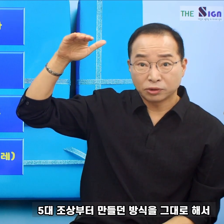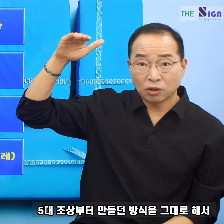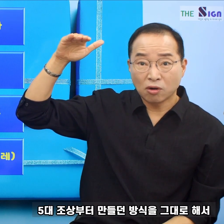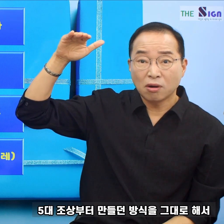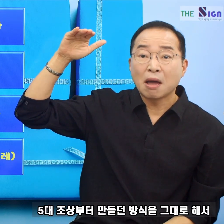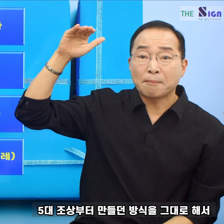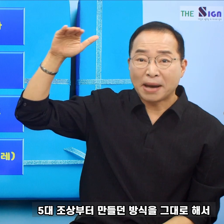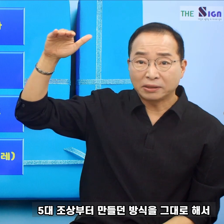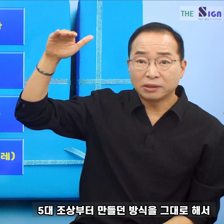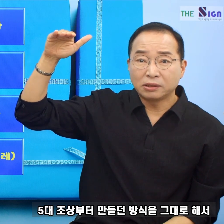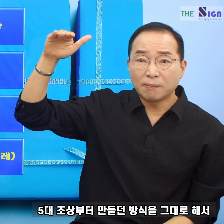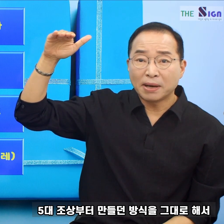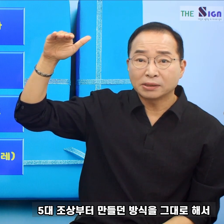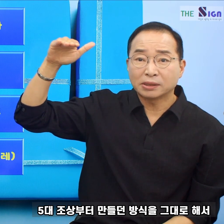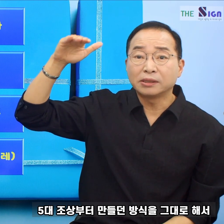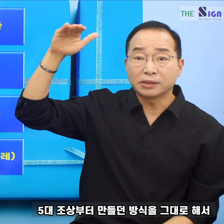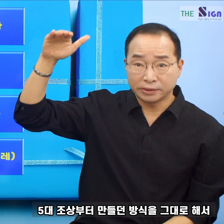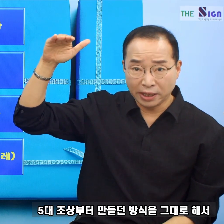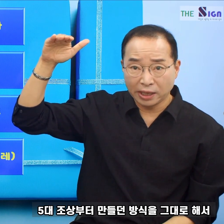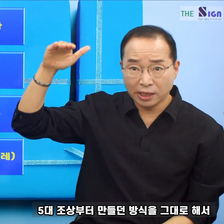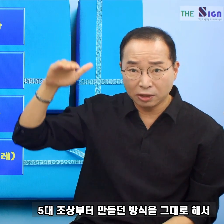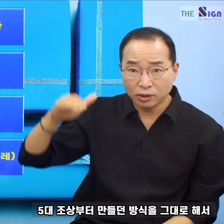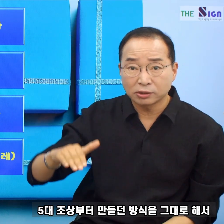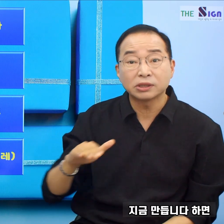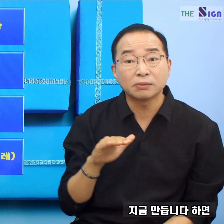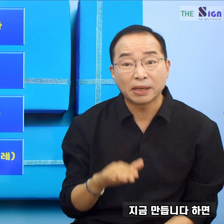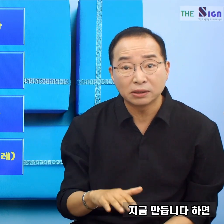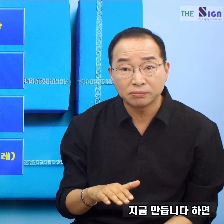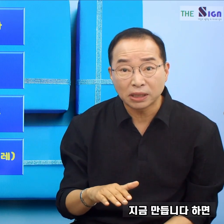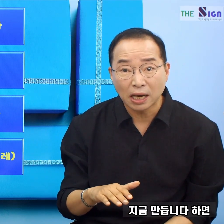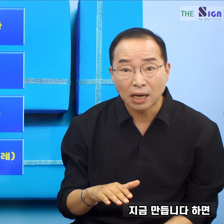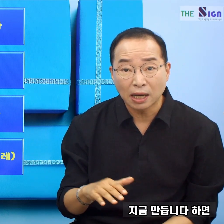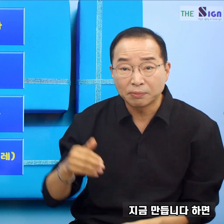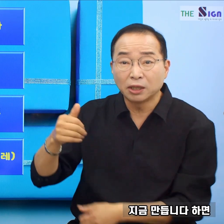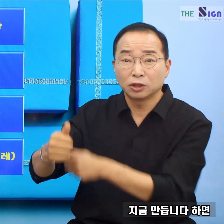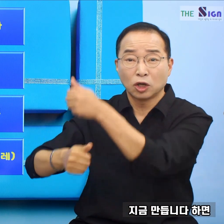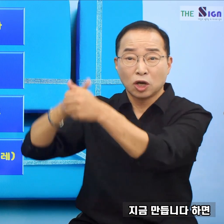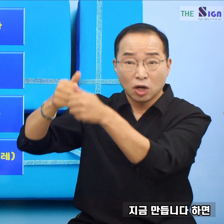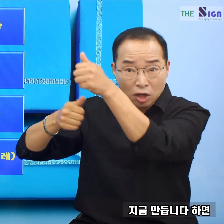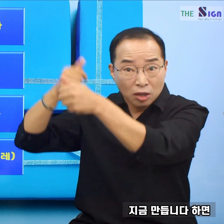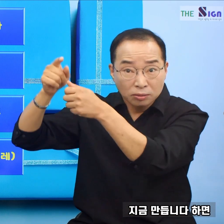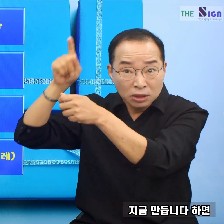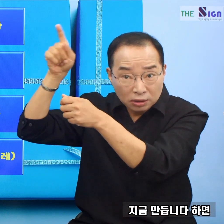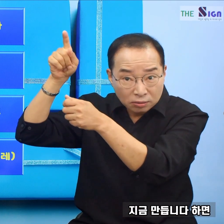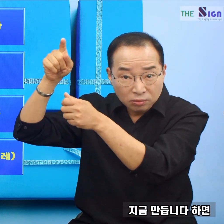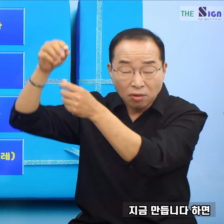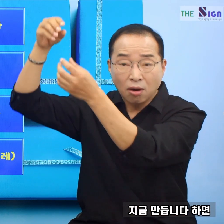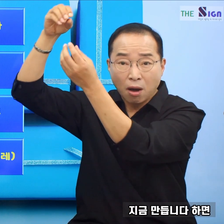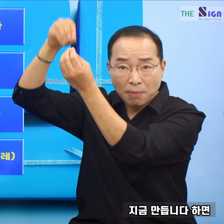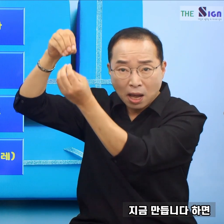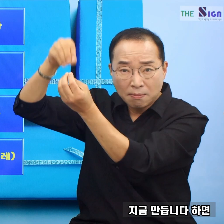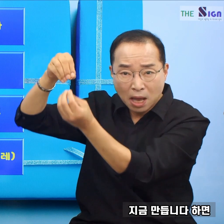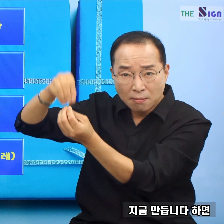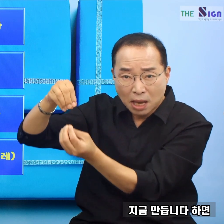조상부터 만들던 방식을 그대로 해서 지금 만듭니다 하면